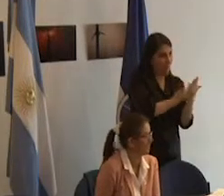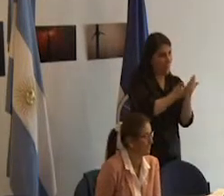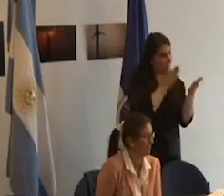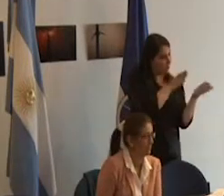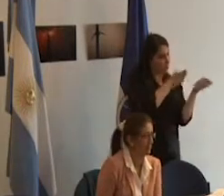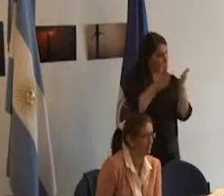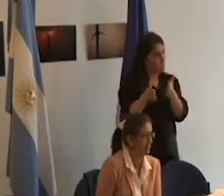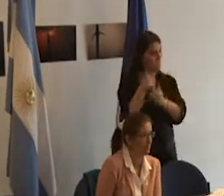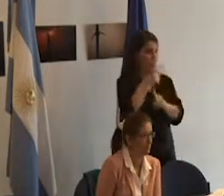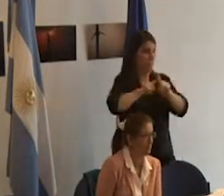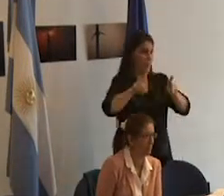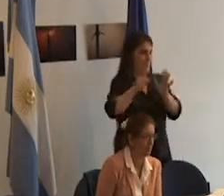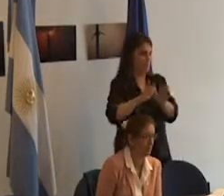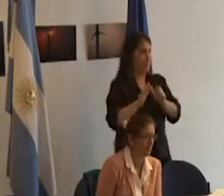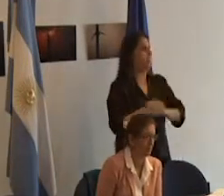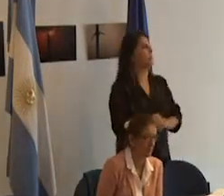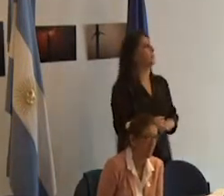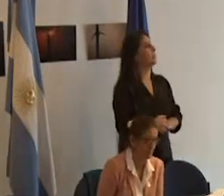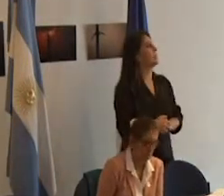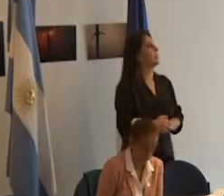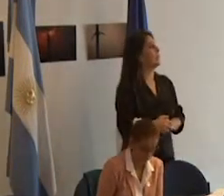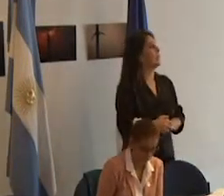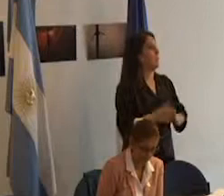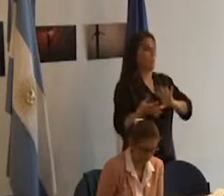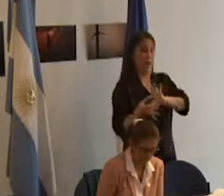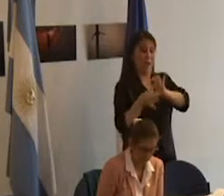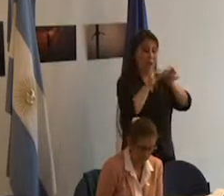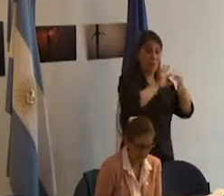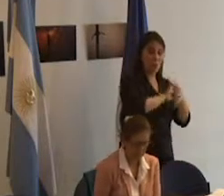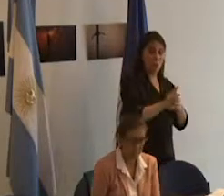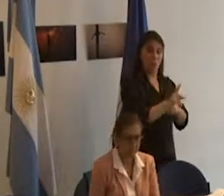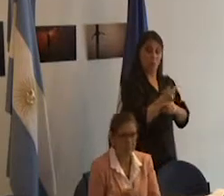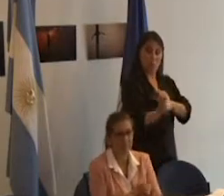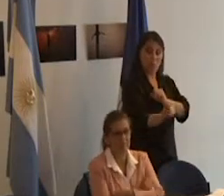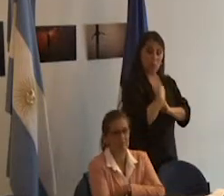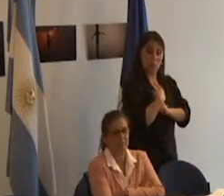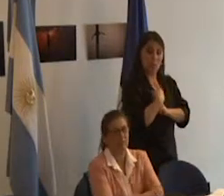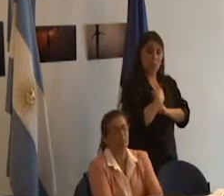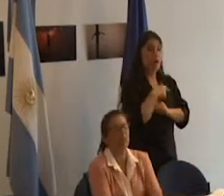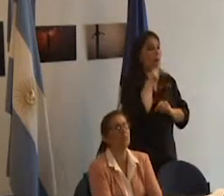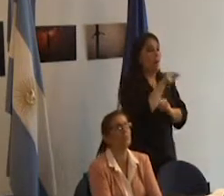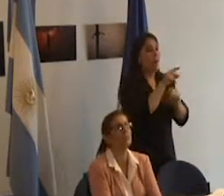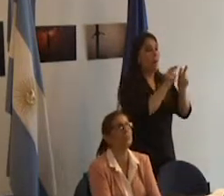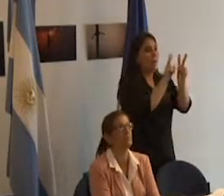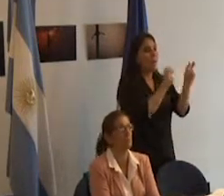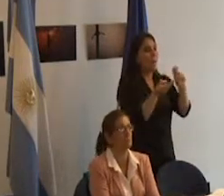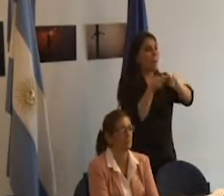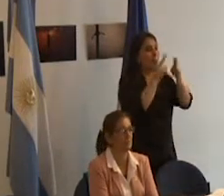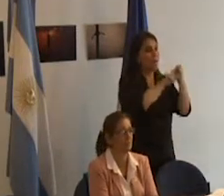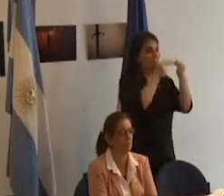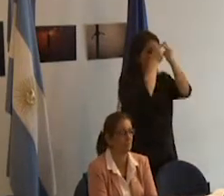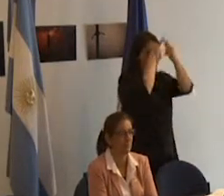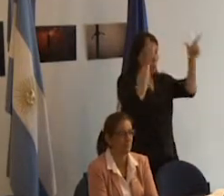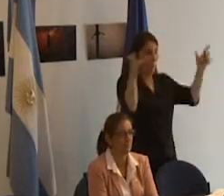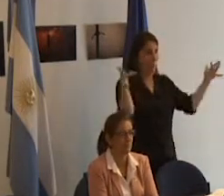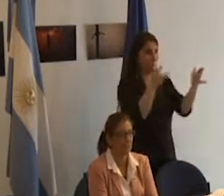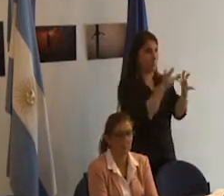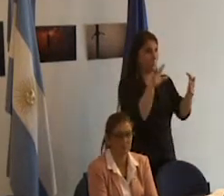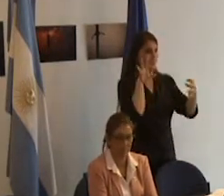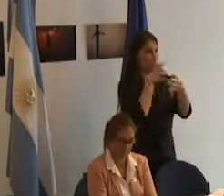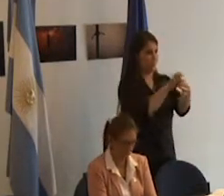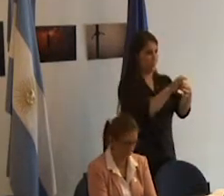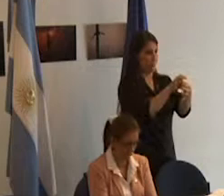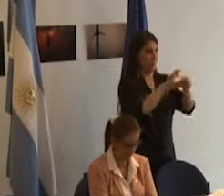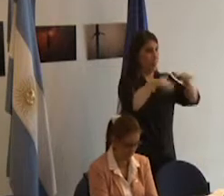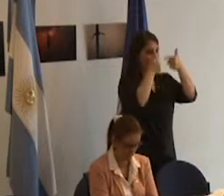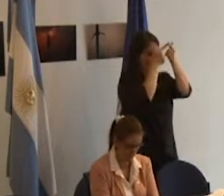Este tema, y para articularlo con la pregunta siguiente, pues está íntimamente relacionado con el lenguaje y por cómo